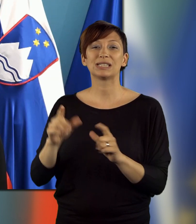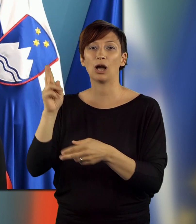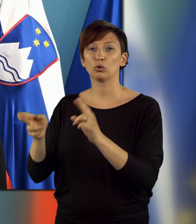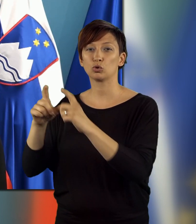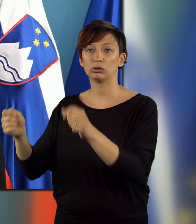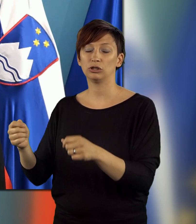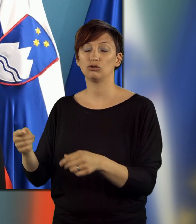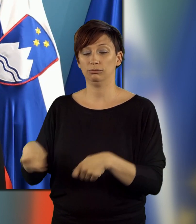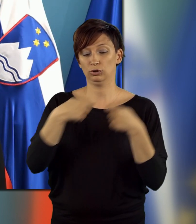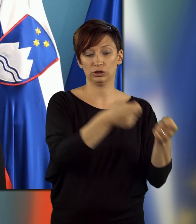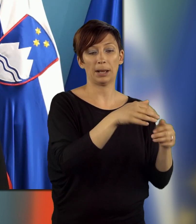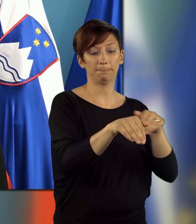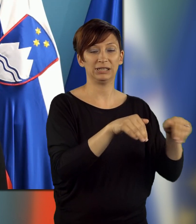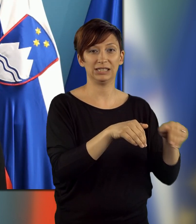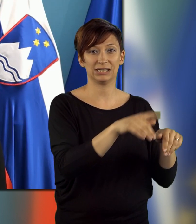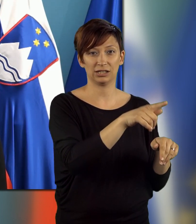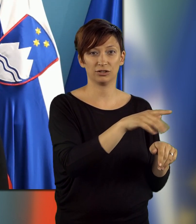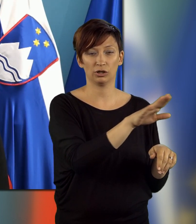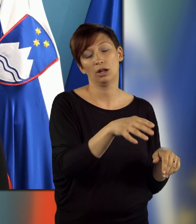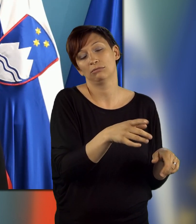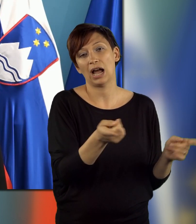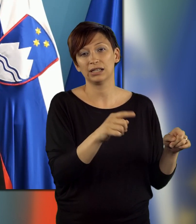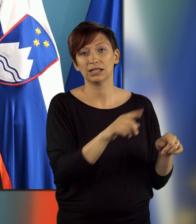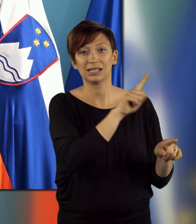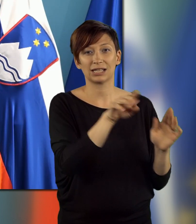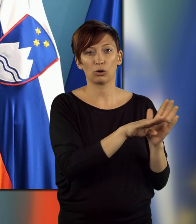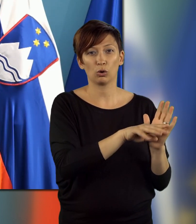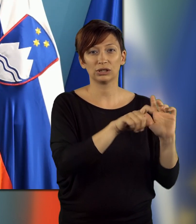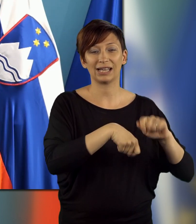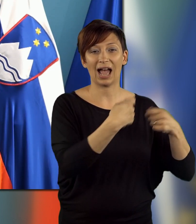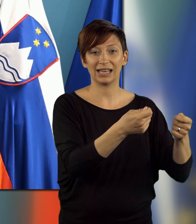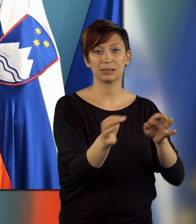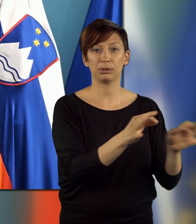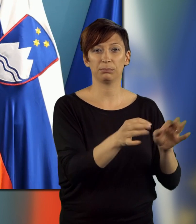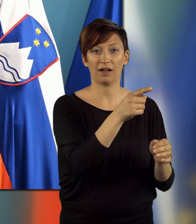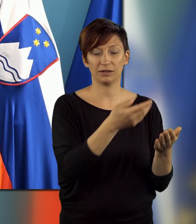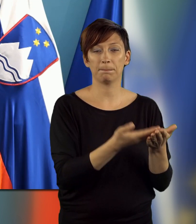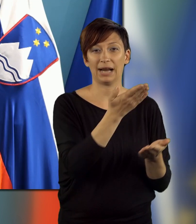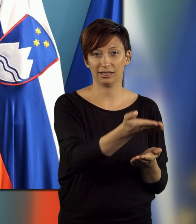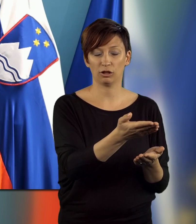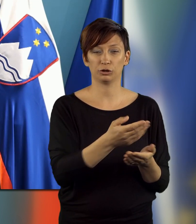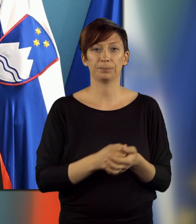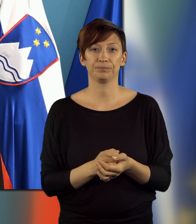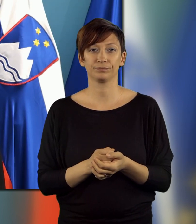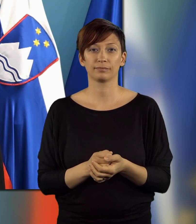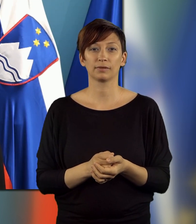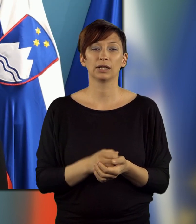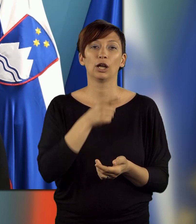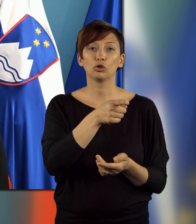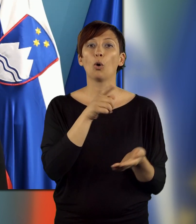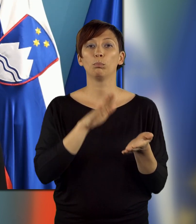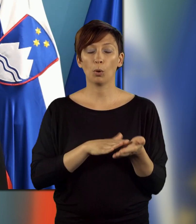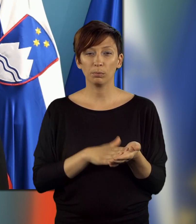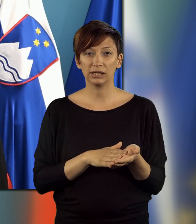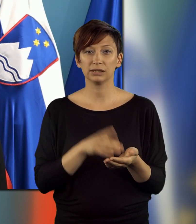sodišče naložilo, da ministrstvo oziroma zakonodajalec pripravi ta predlog. To